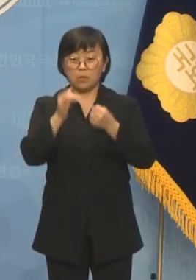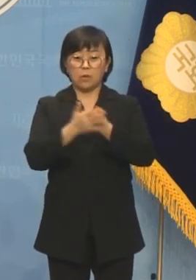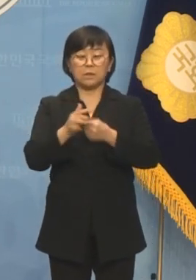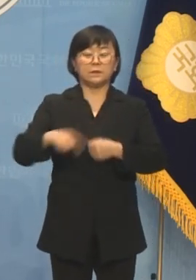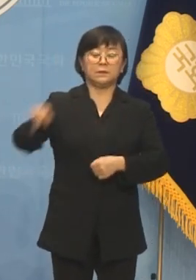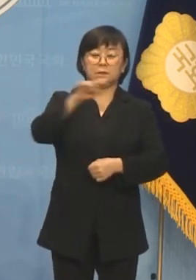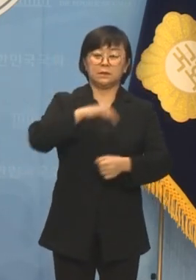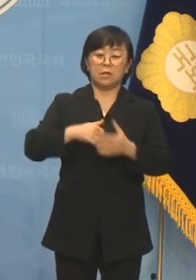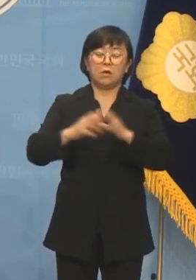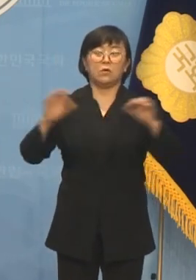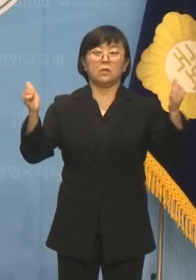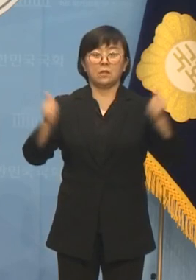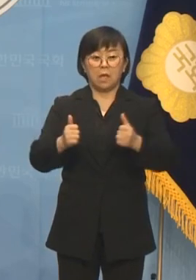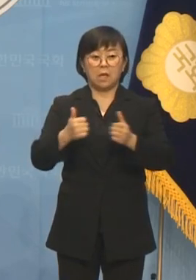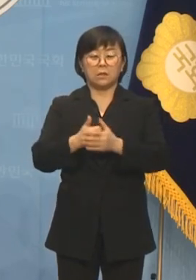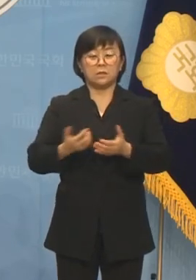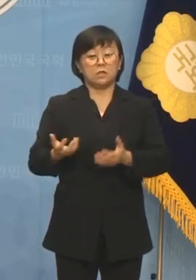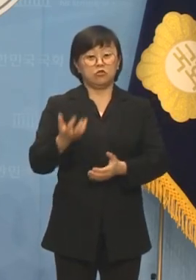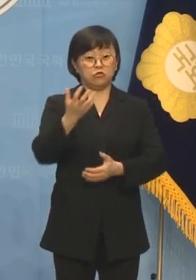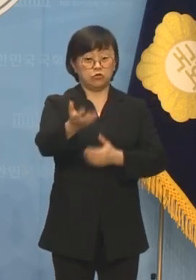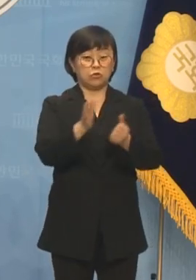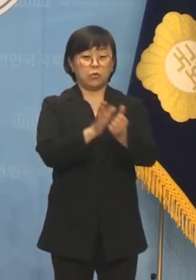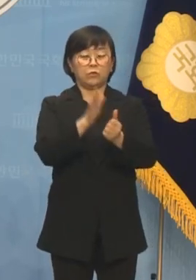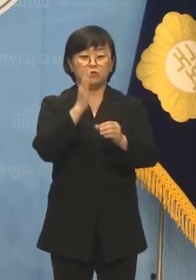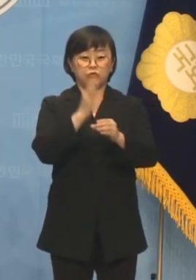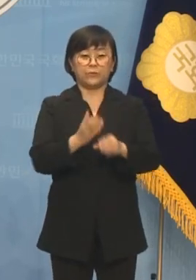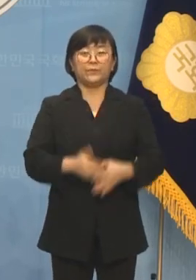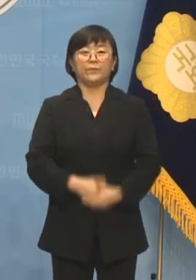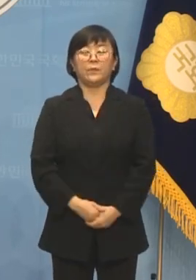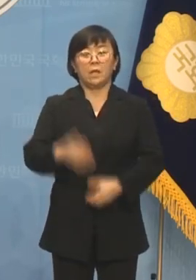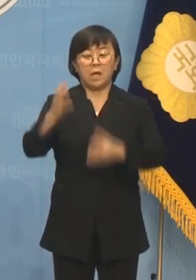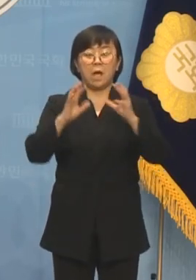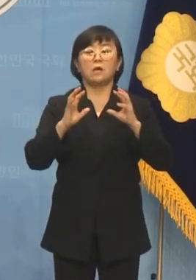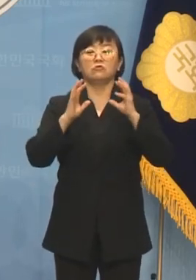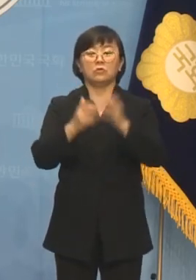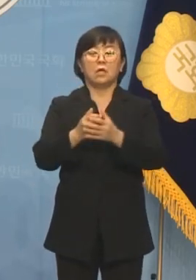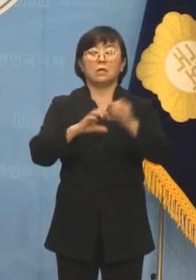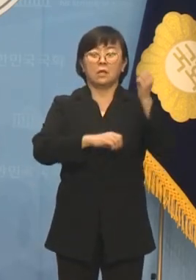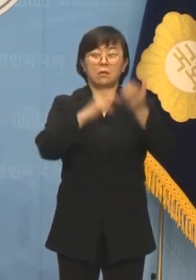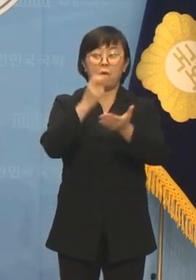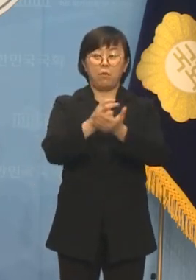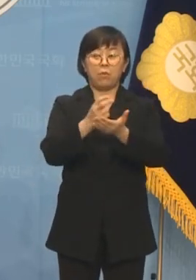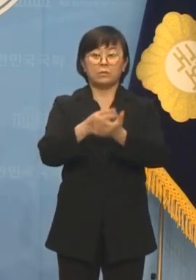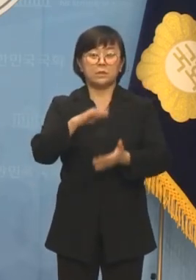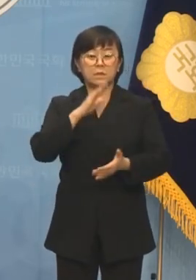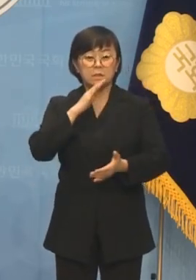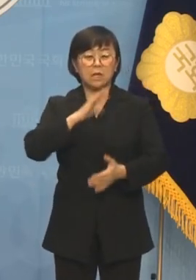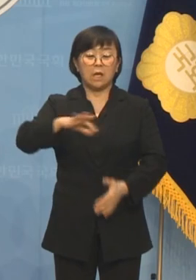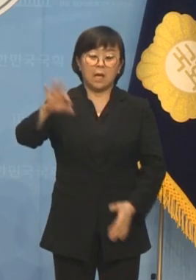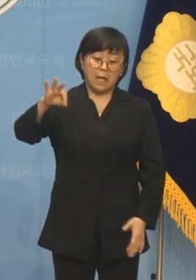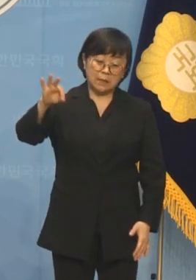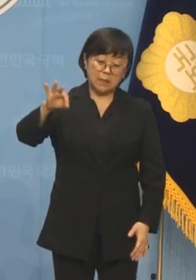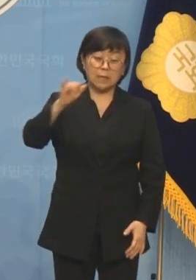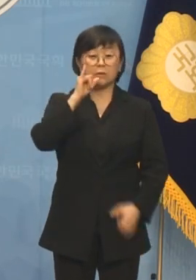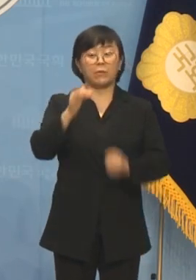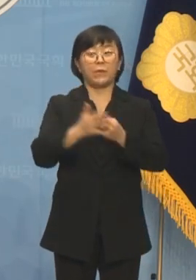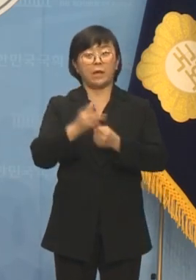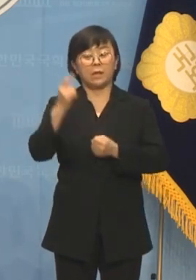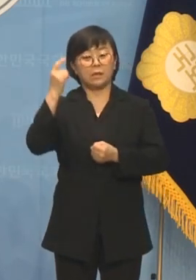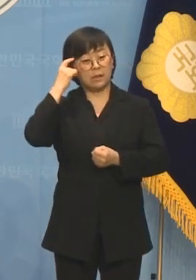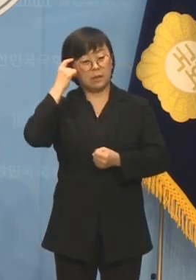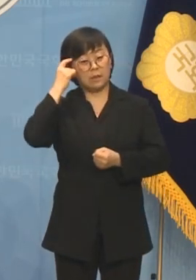그들의 국회 진출을 돕고 있습니다 대한민국의 헌법을 얼마나 하찮게 생각하고